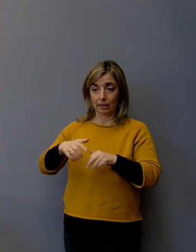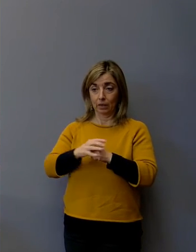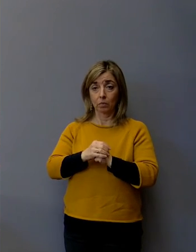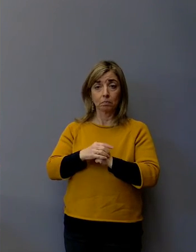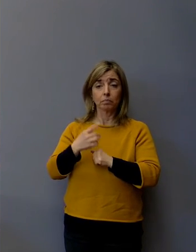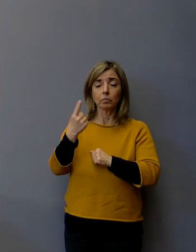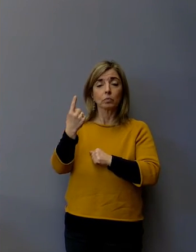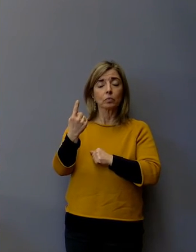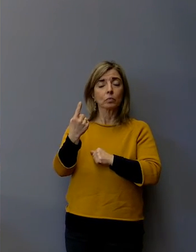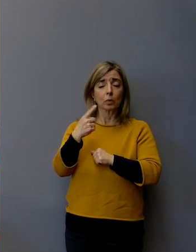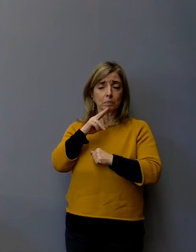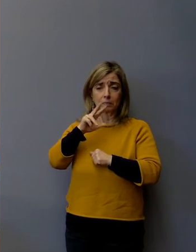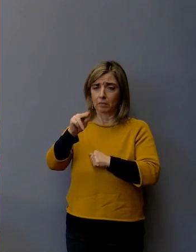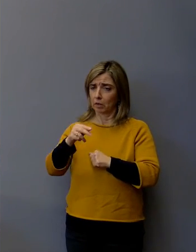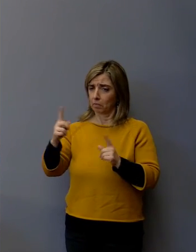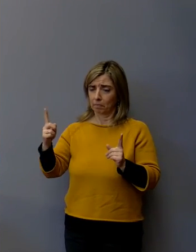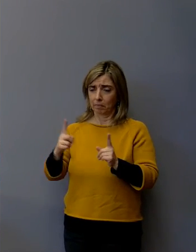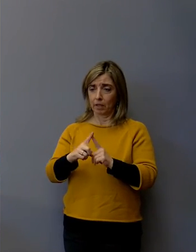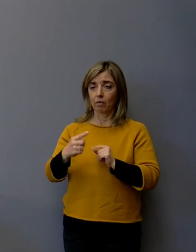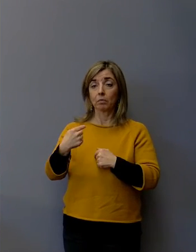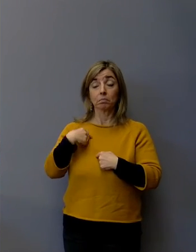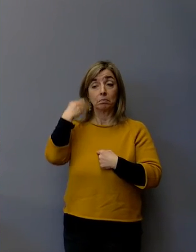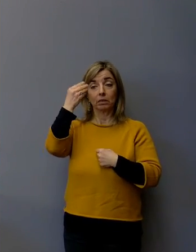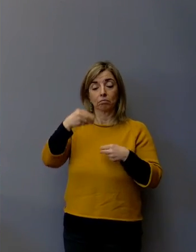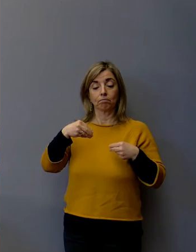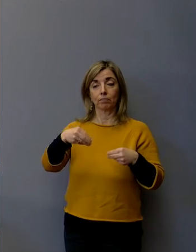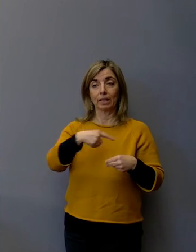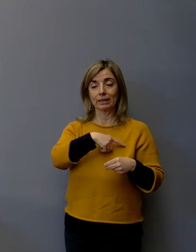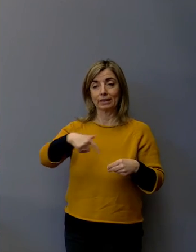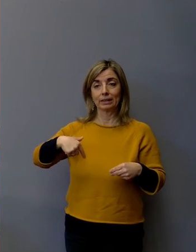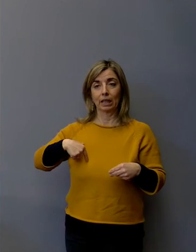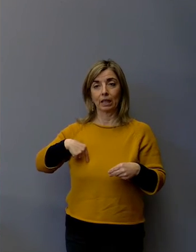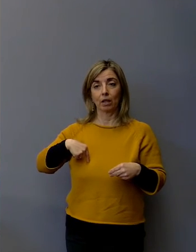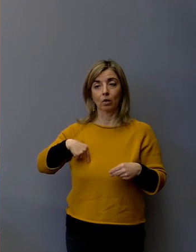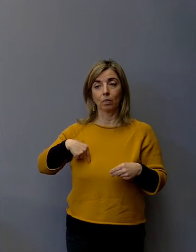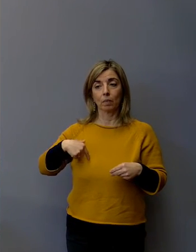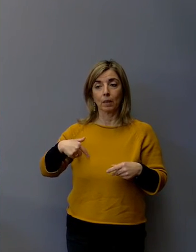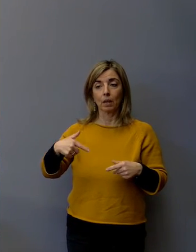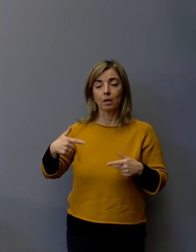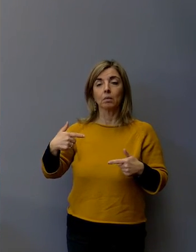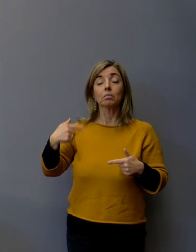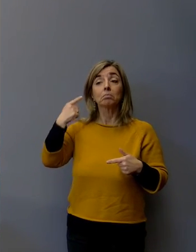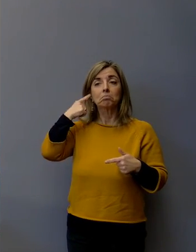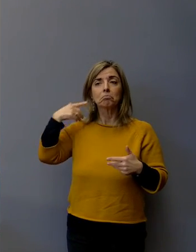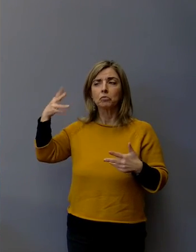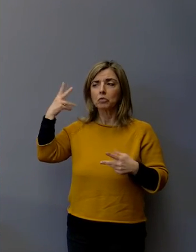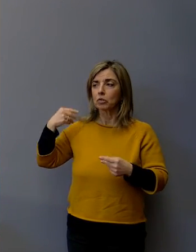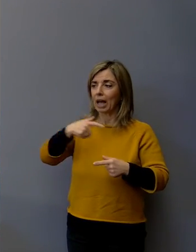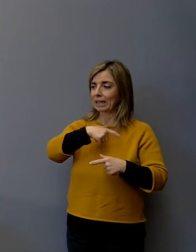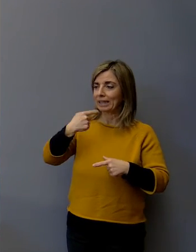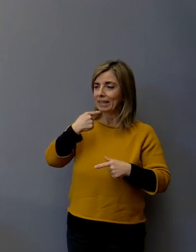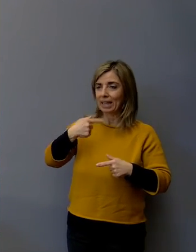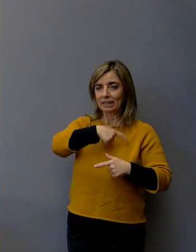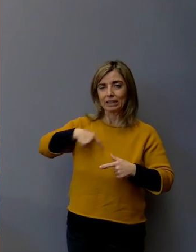una delle cose che pensavo più difficili venendo a fare il sindaco senti sentendo tutto quello che dicevano i sindaci precedenti che non si riesce mai a chiudere un